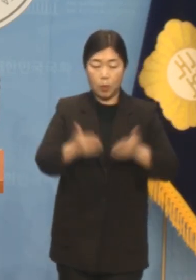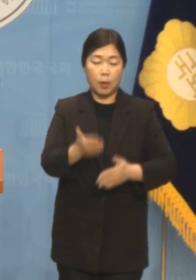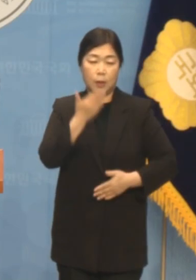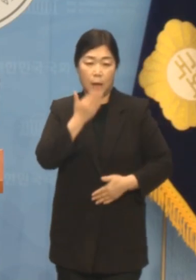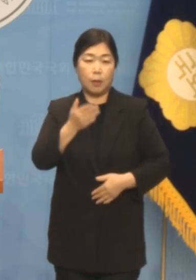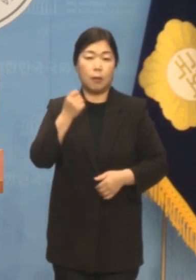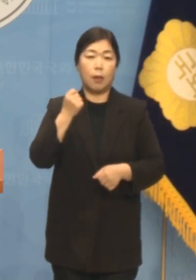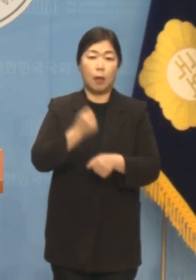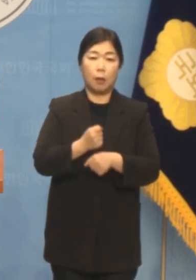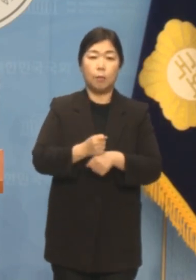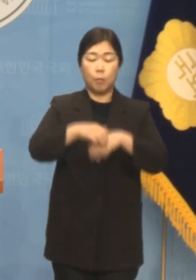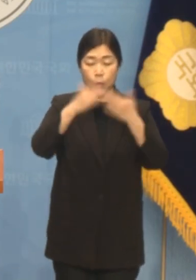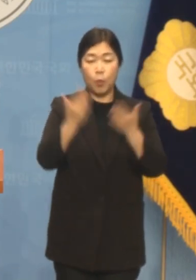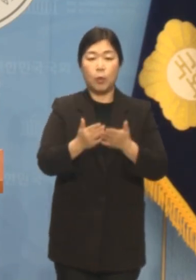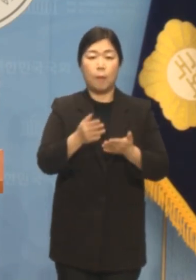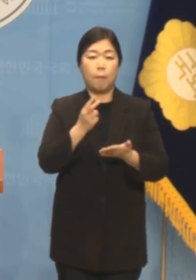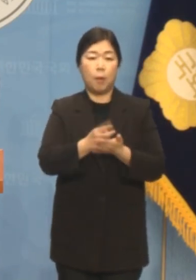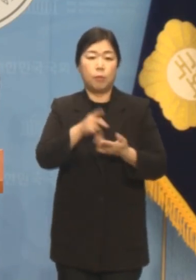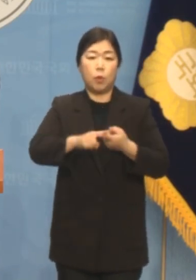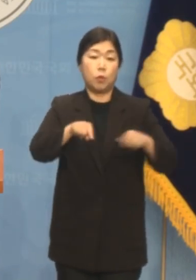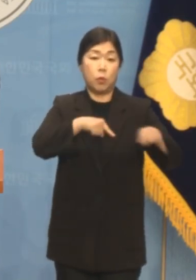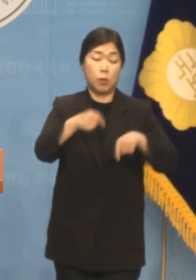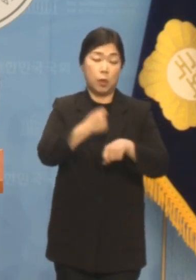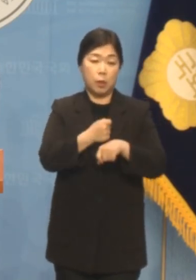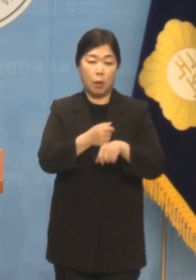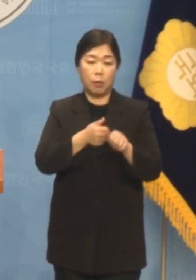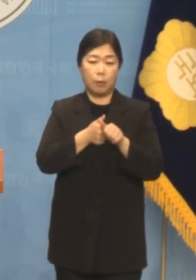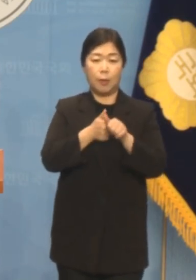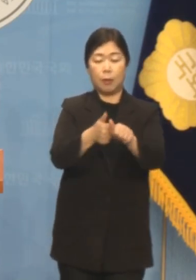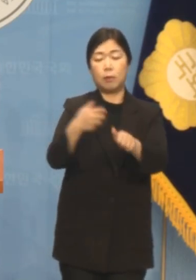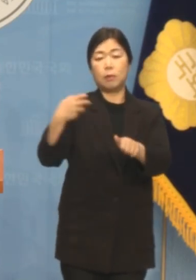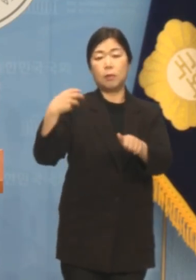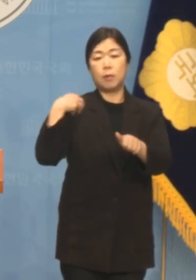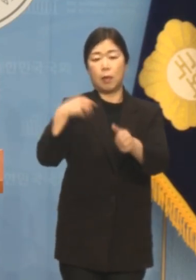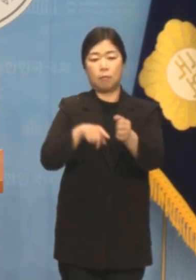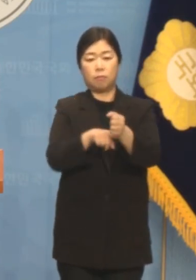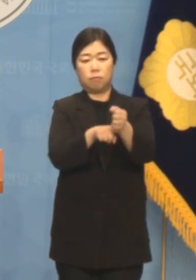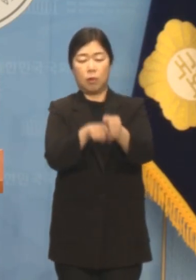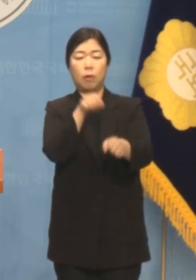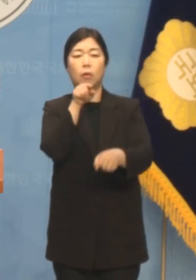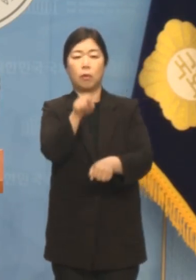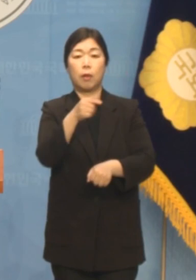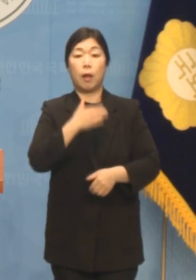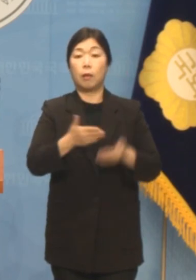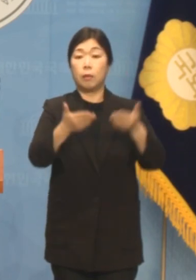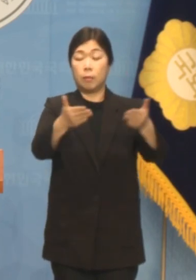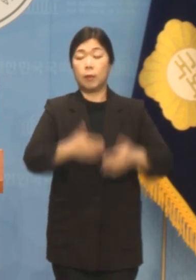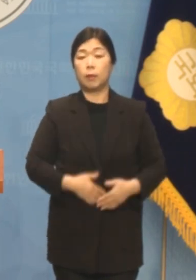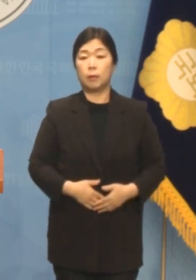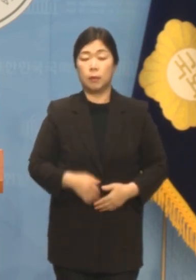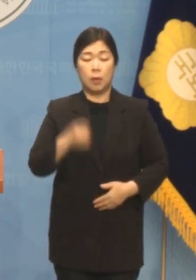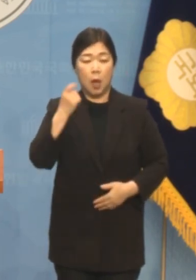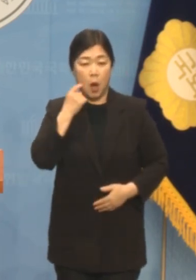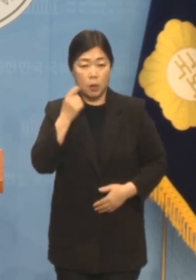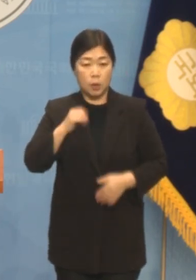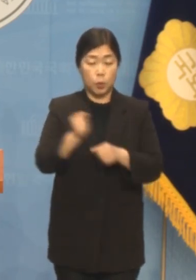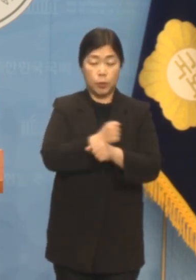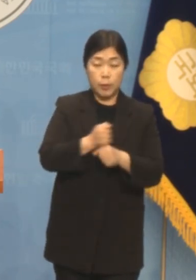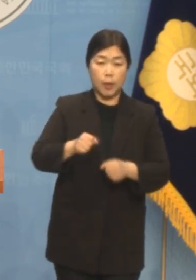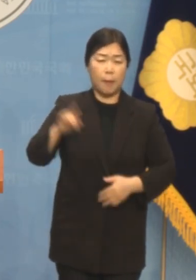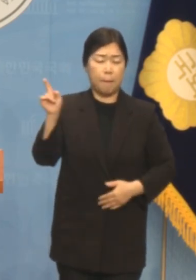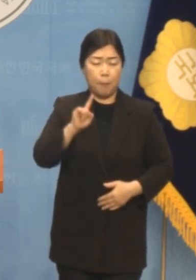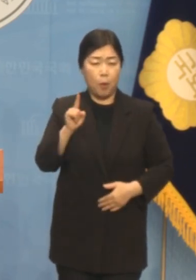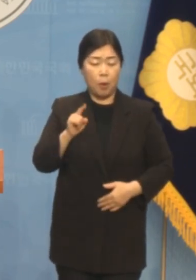가능한 법적 조치를 취하여 그에 합당한 책임을 물을 것임을 밝혀드리며 거짓 공작에